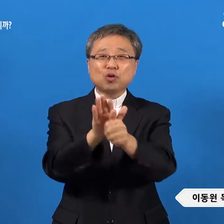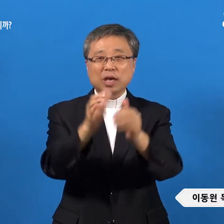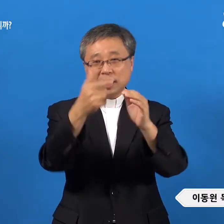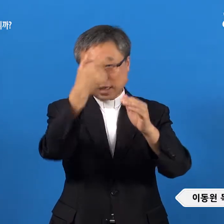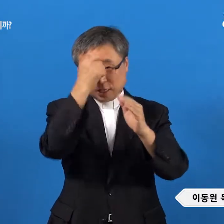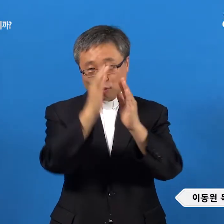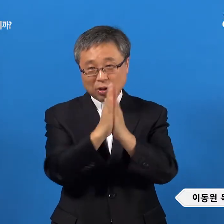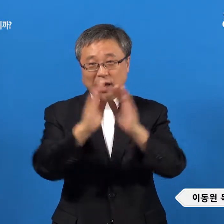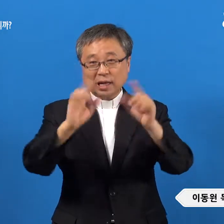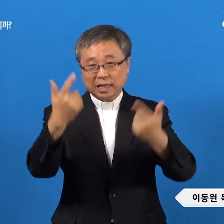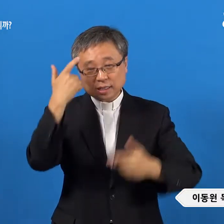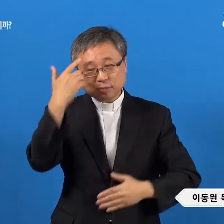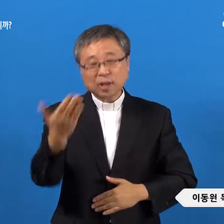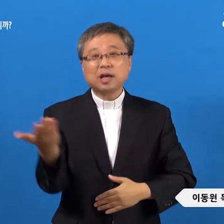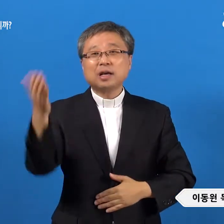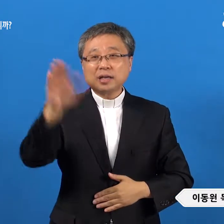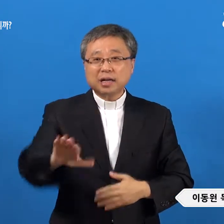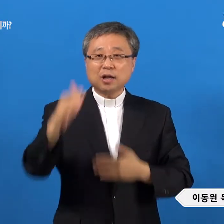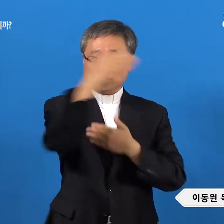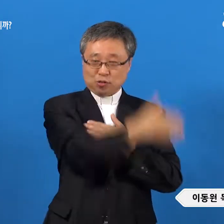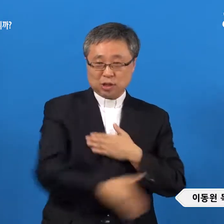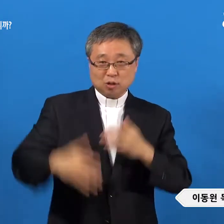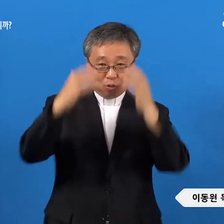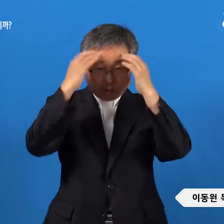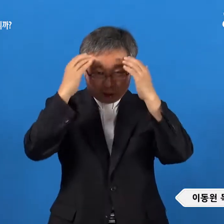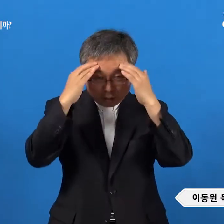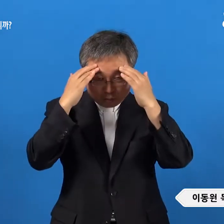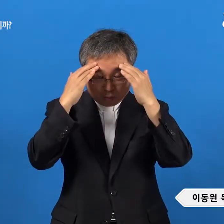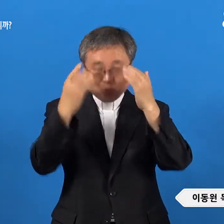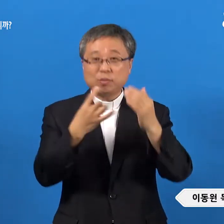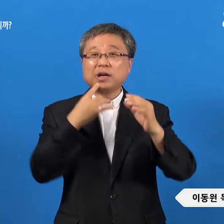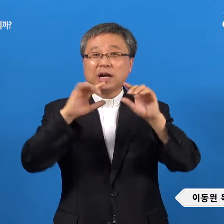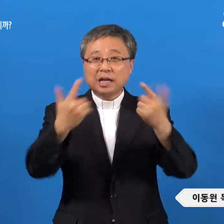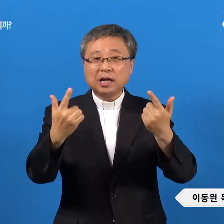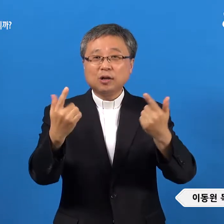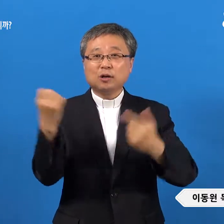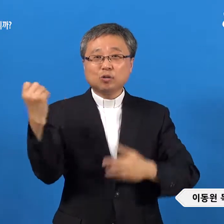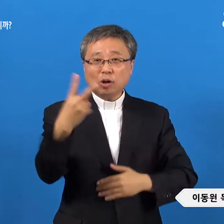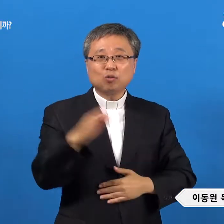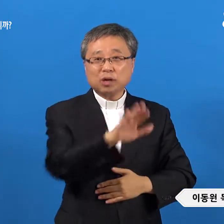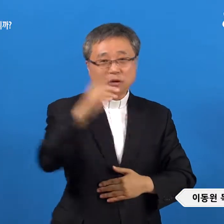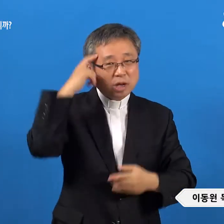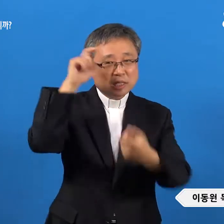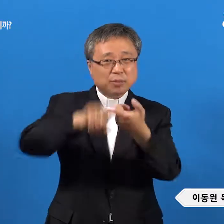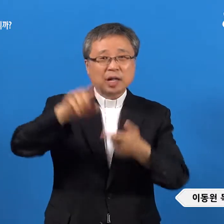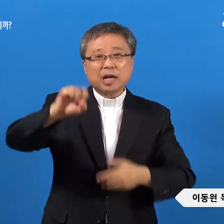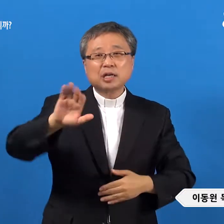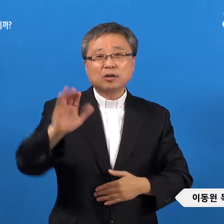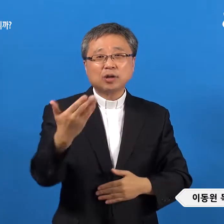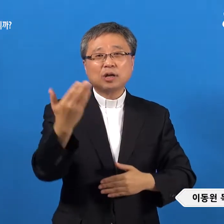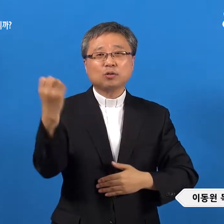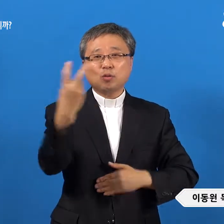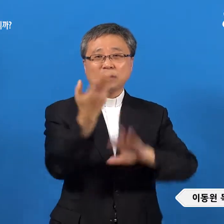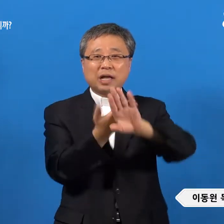아니겠습니까? 그러나 육체적 고난 못지않게 또한 우리가 관심을 가져야 할 또 다른 이웃들이 있습니다.